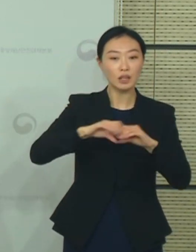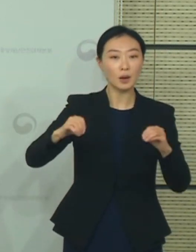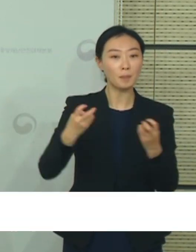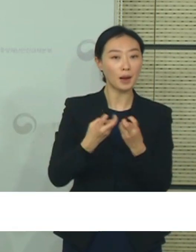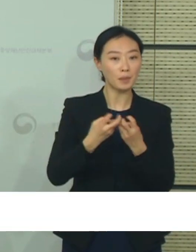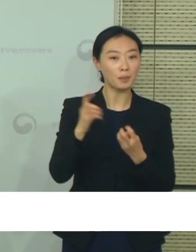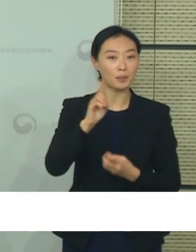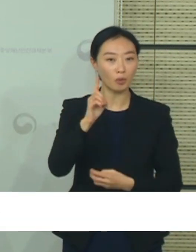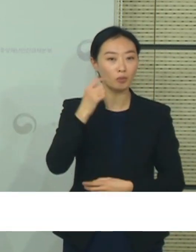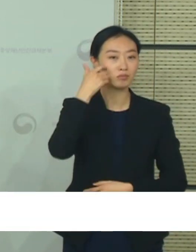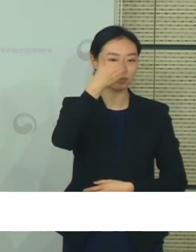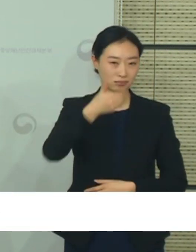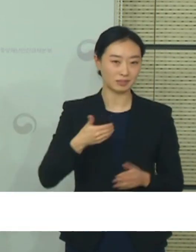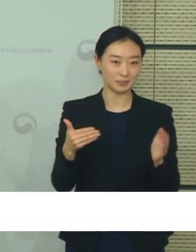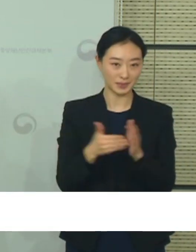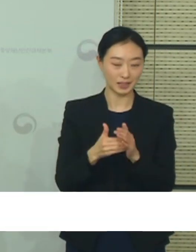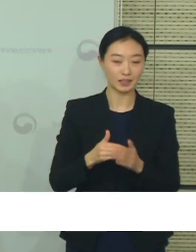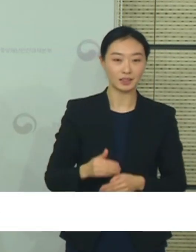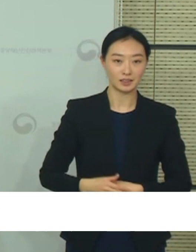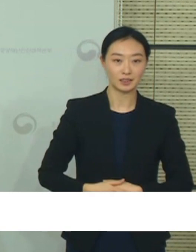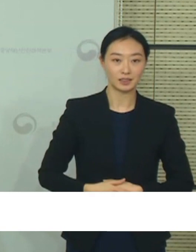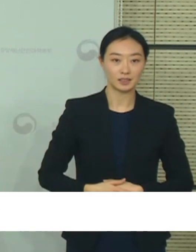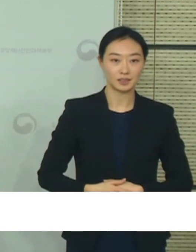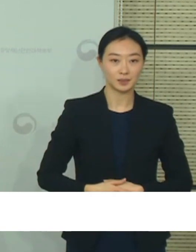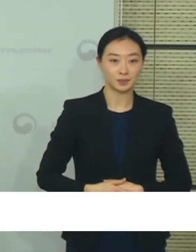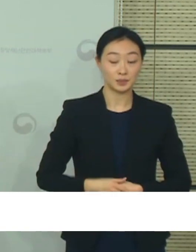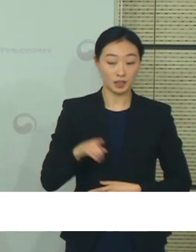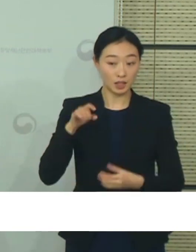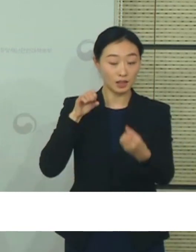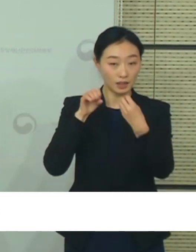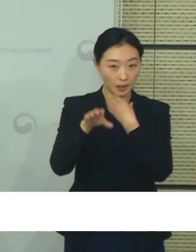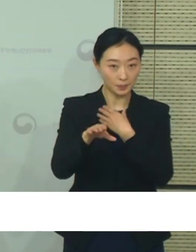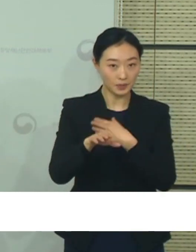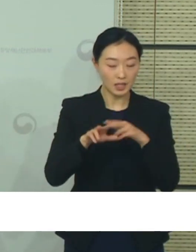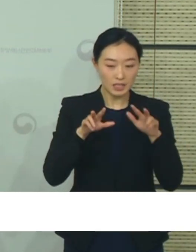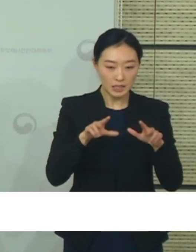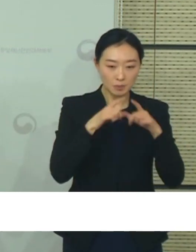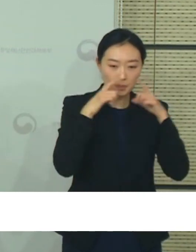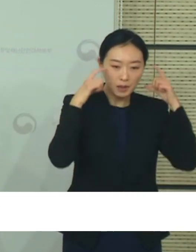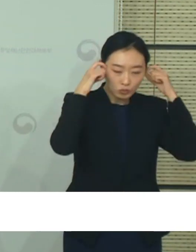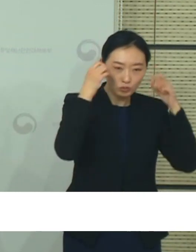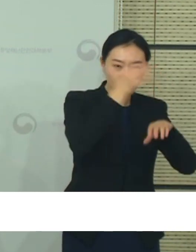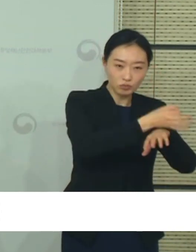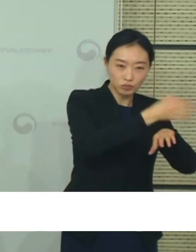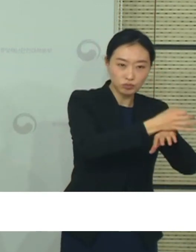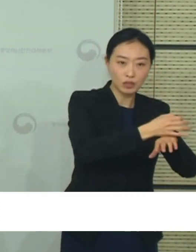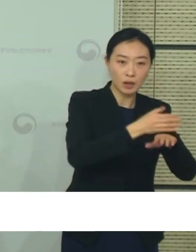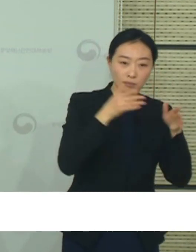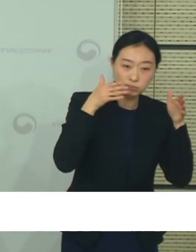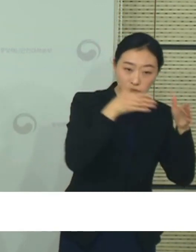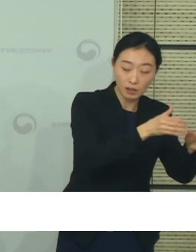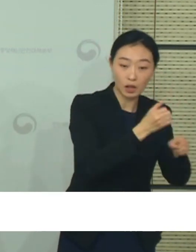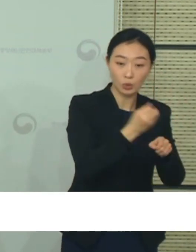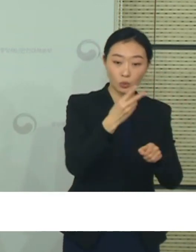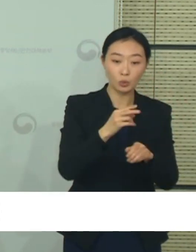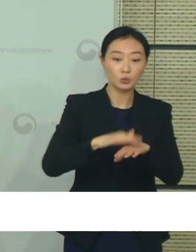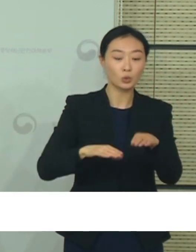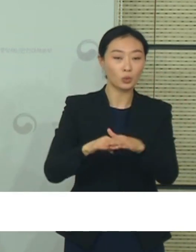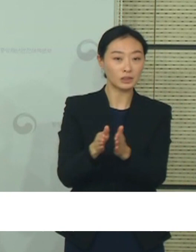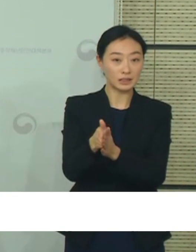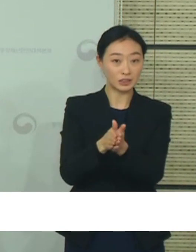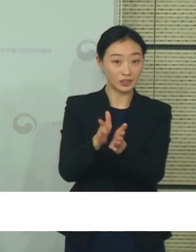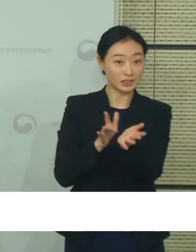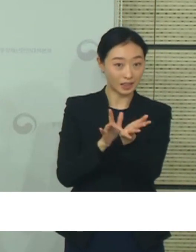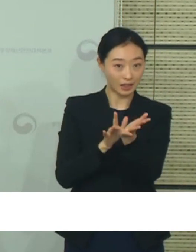겁니다. 예, 그 현재 집중적으로 나타난 마스크하고 손 세정제 문제에 대해서는